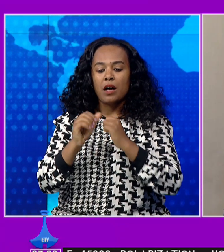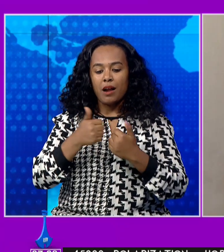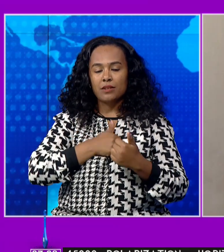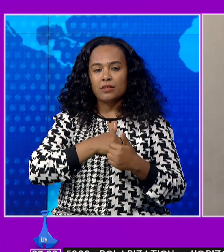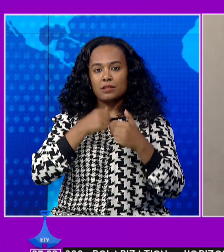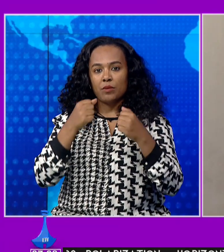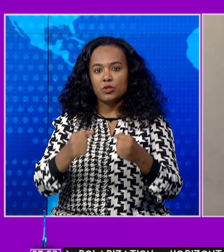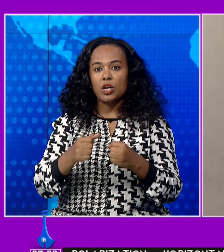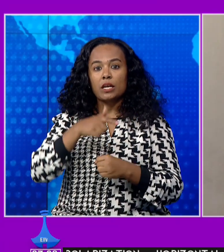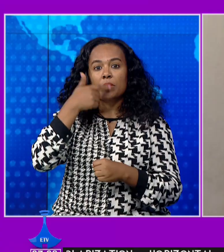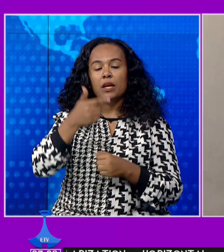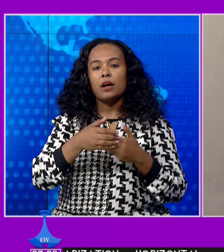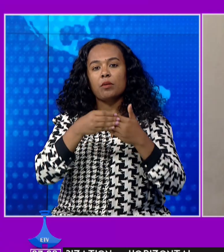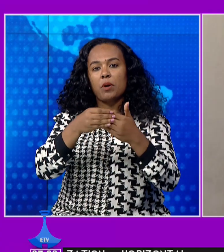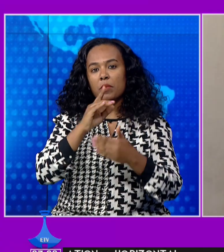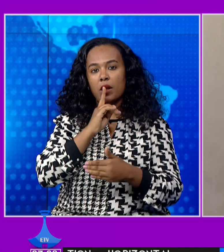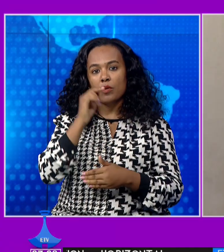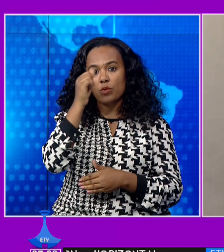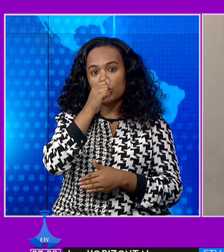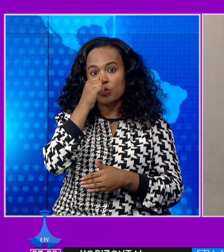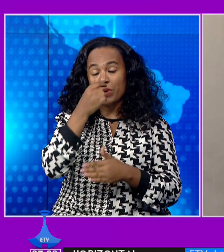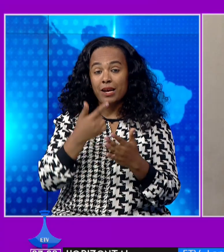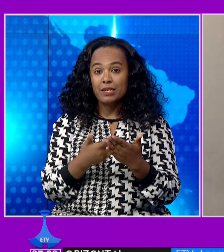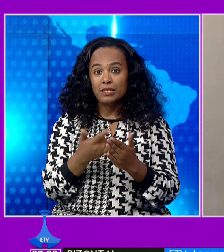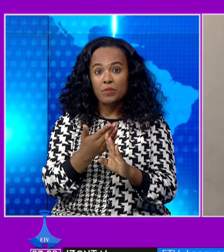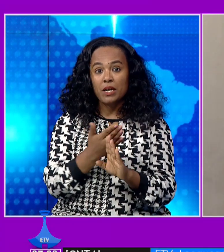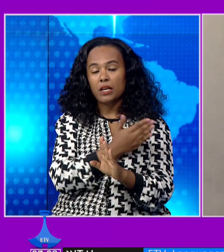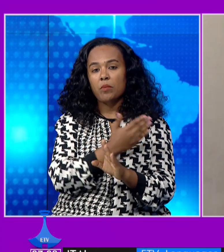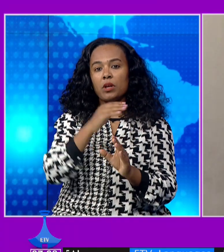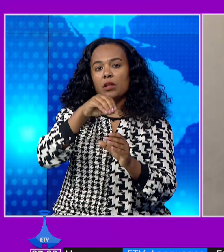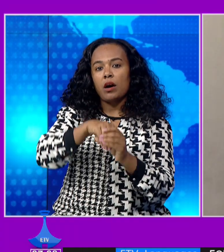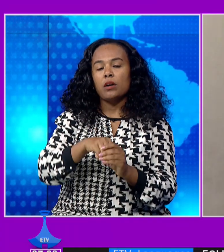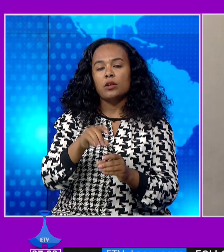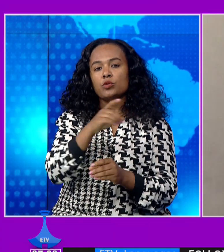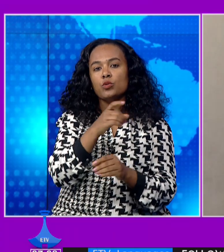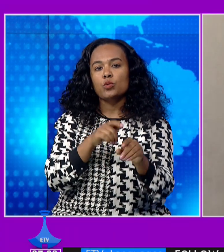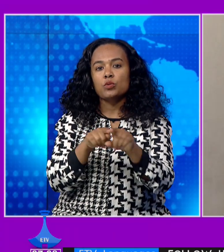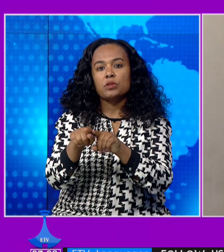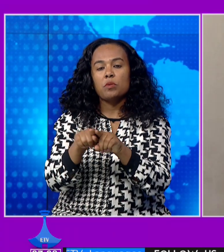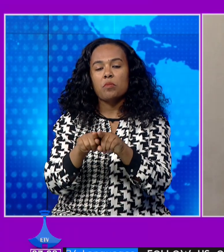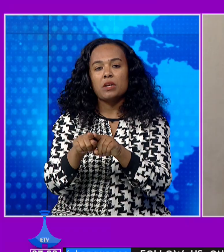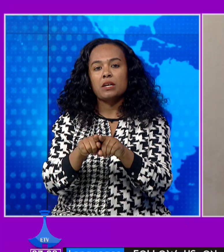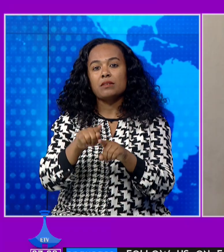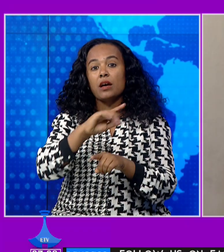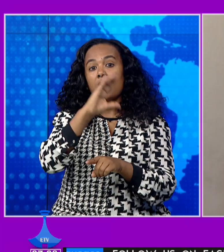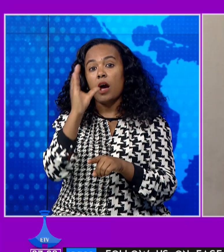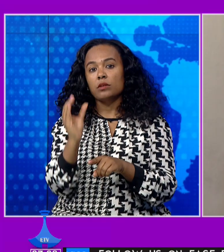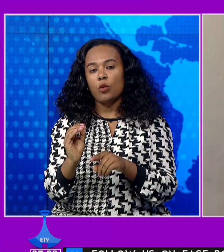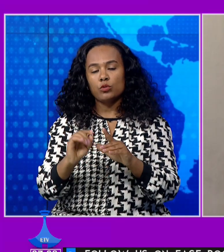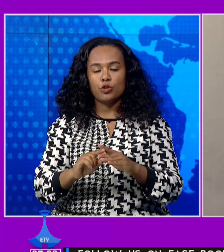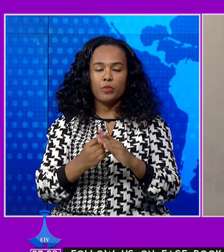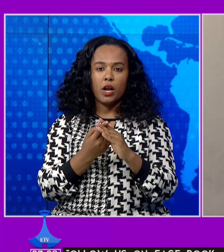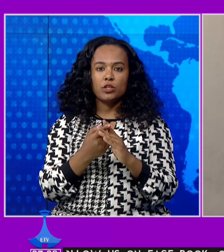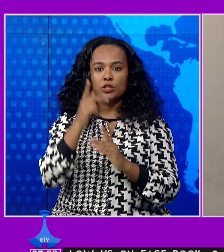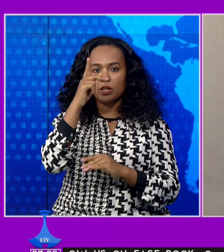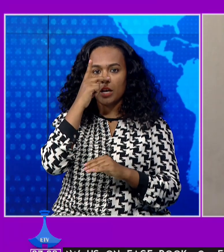ስለመቻል የሚናገር መመሪያ ነው። ኢትዮጵያ ለዚህ በቀዳሚነት አካታች የሆነውን ስምምነት ፍኖተ ካርታውን ጀምራለች።